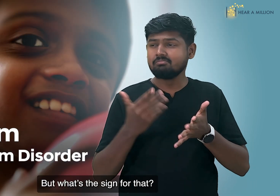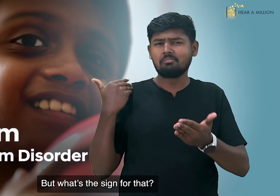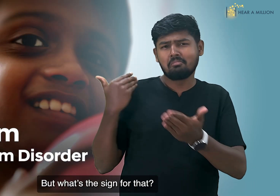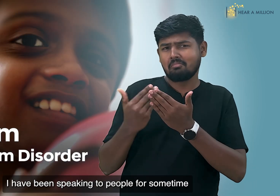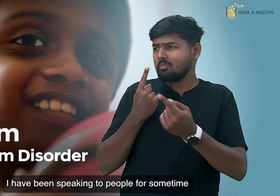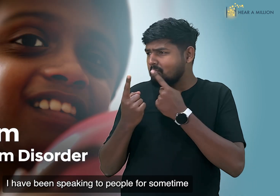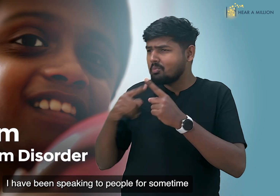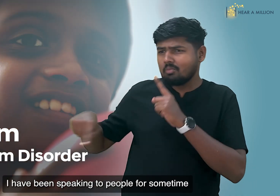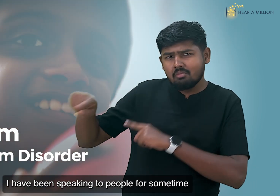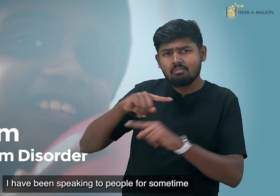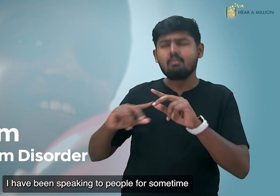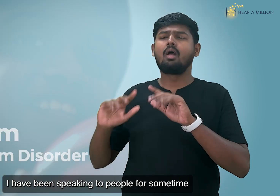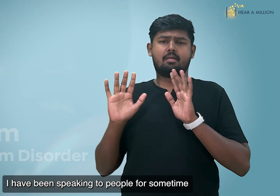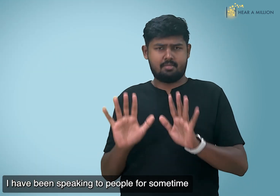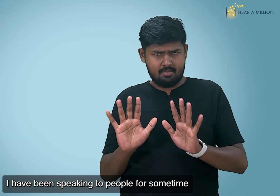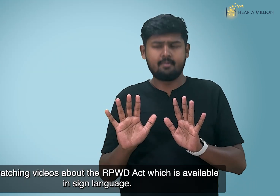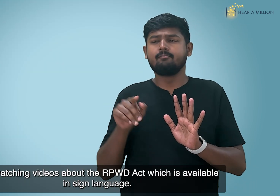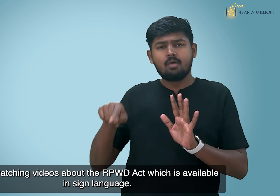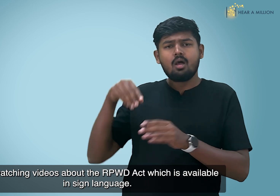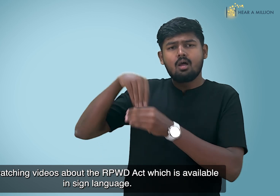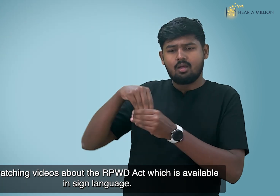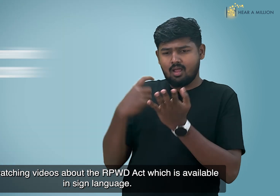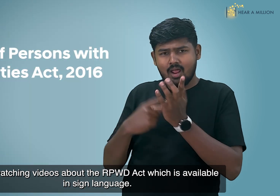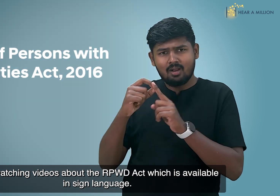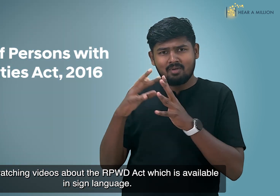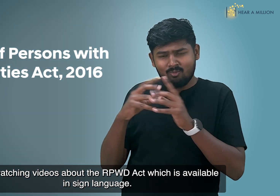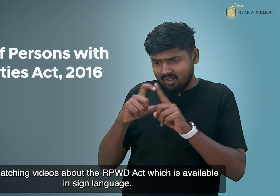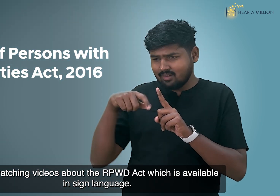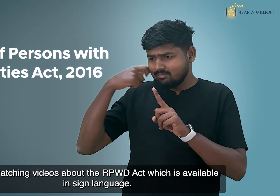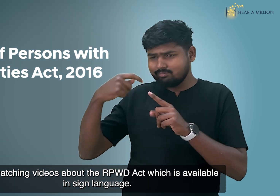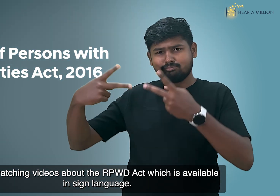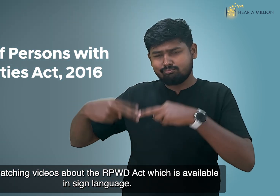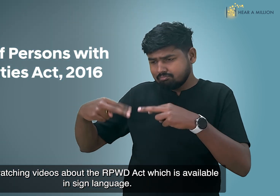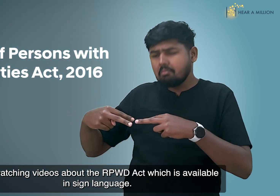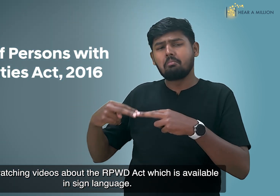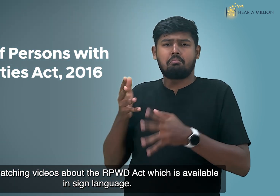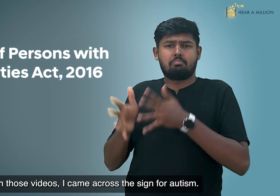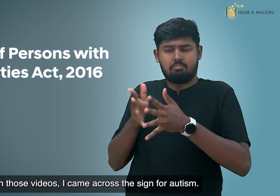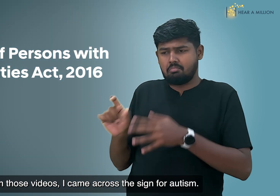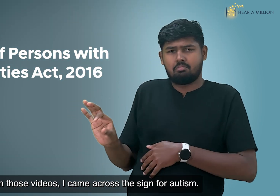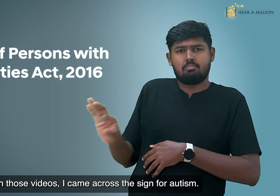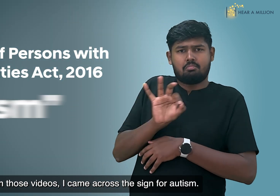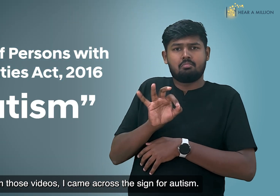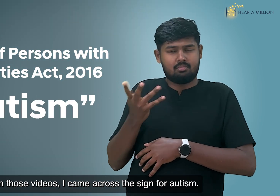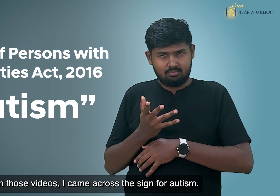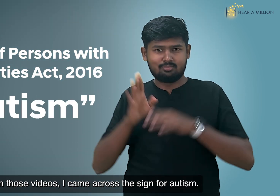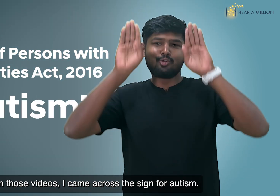इसका संकेत क्या है? मैंने कुछ समय से लोगों से बात करी और RPWD एक्ट के बारे में वीडियोस देखा जो सांकेतिक भाषा में उपलब्ध